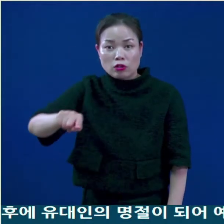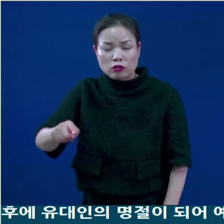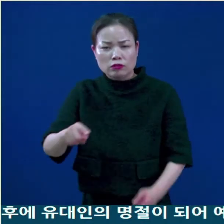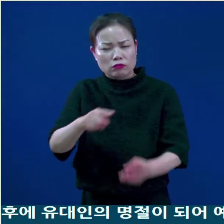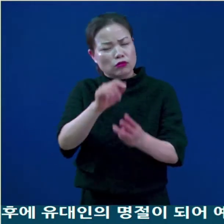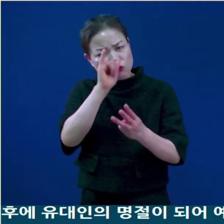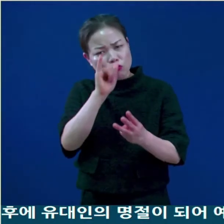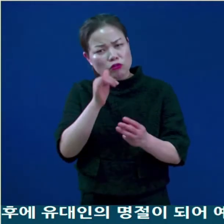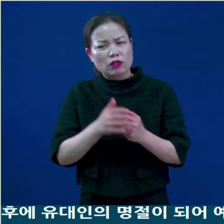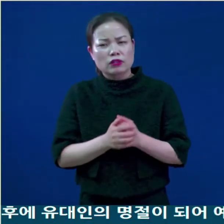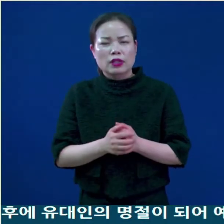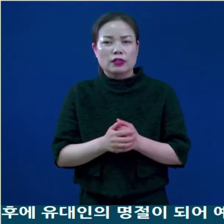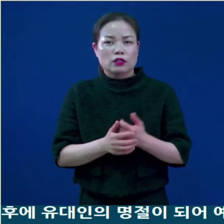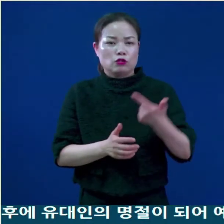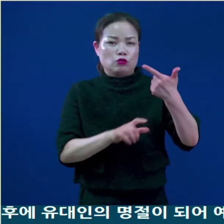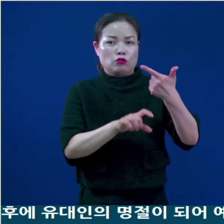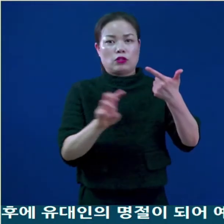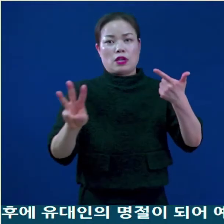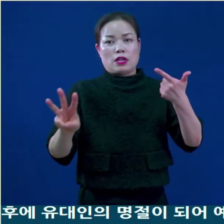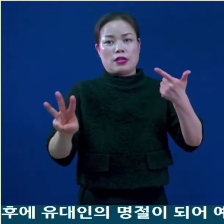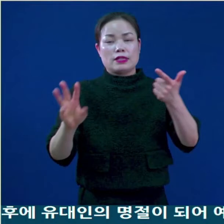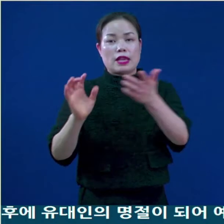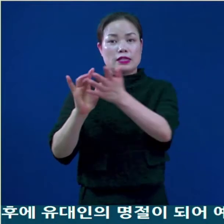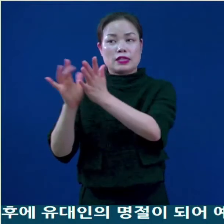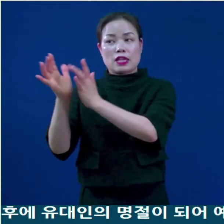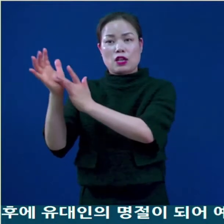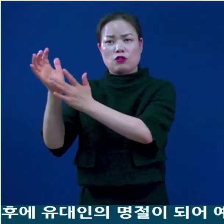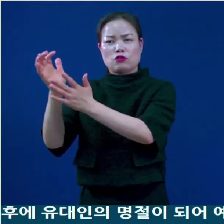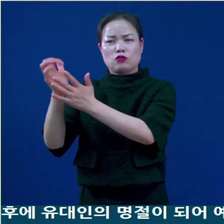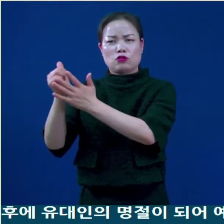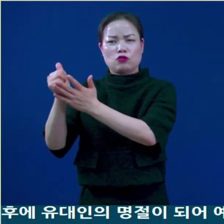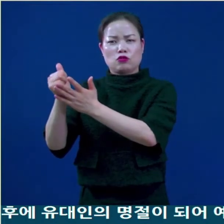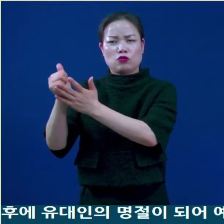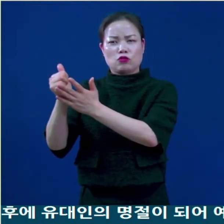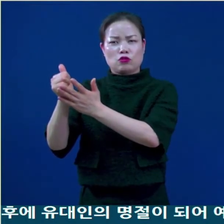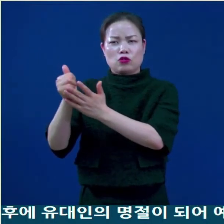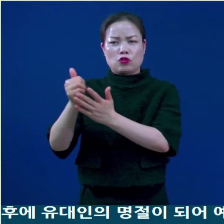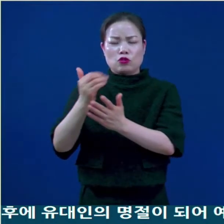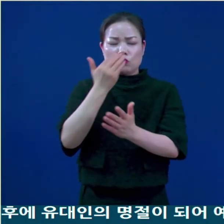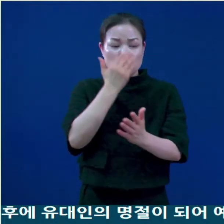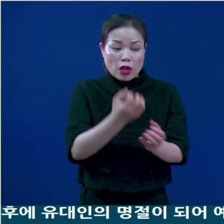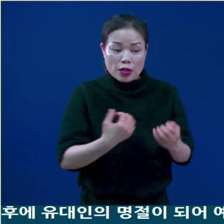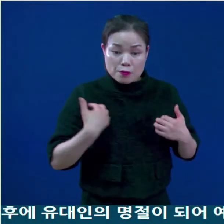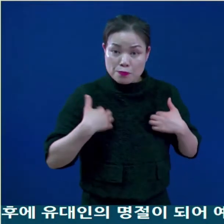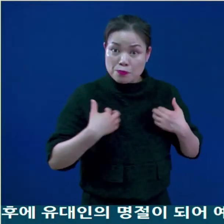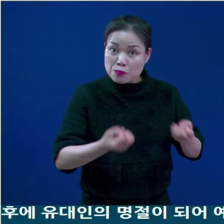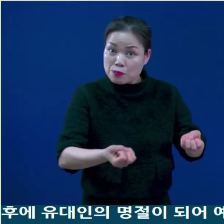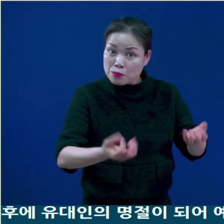몰라요. 6장 3절에 보면 예수님의 유대인의 명절인